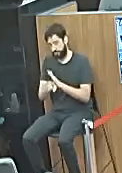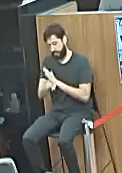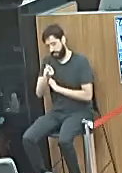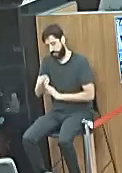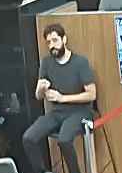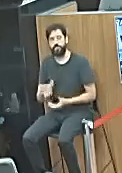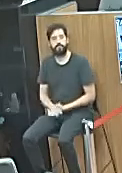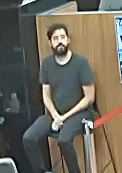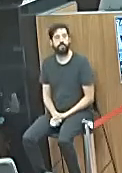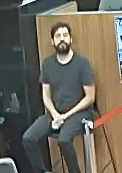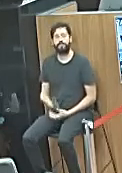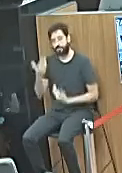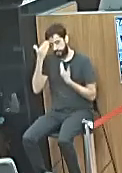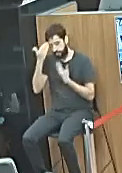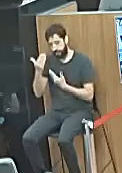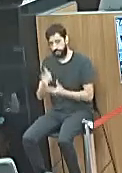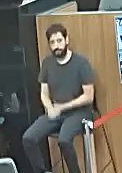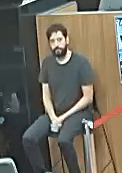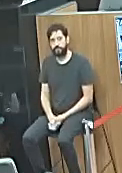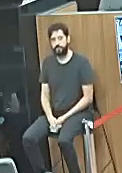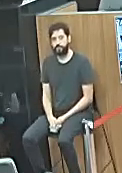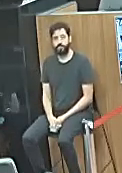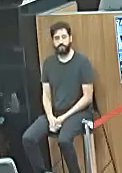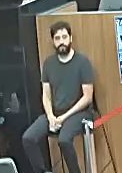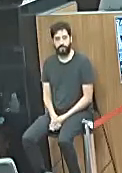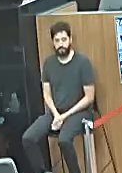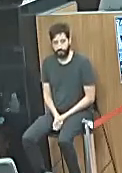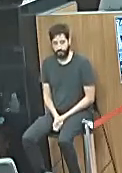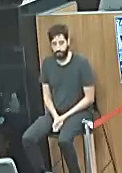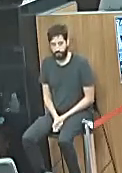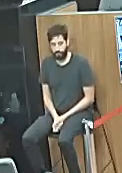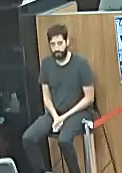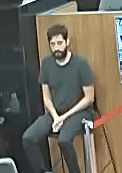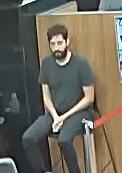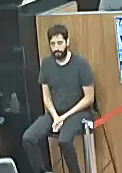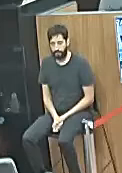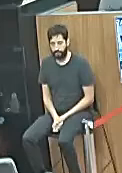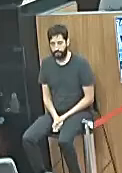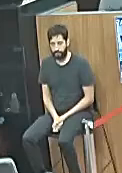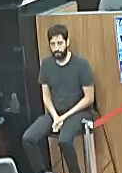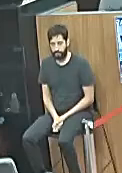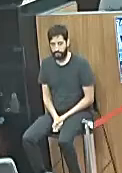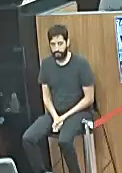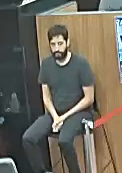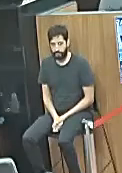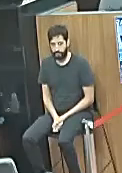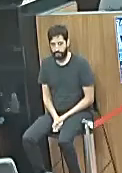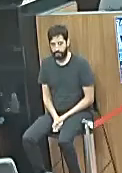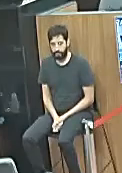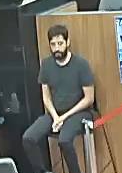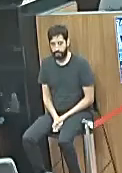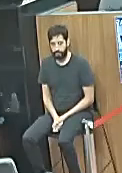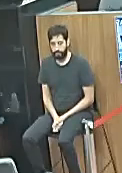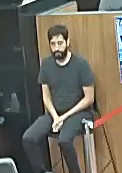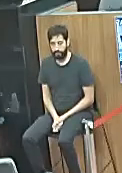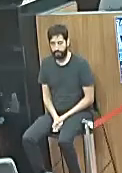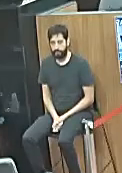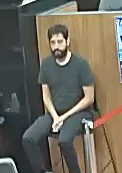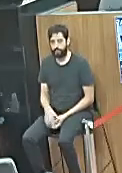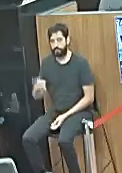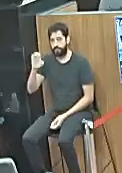você viu muito obrigado a alterar isso é só edilson